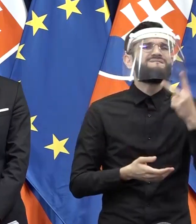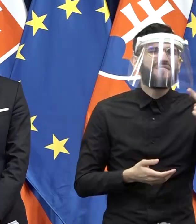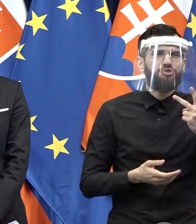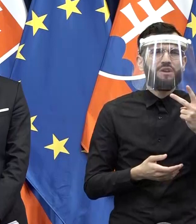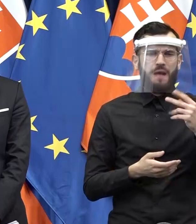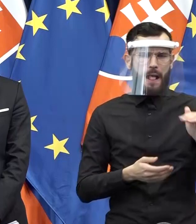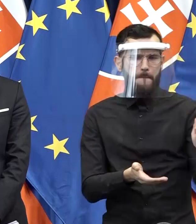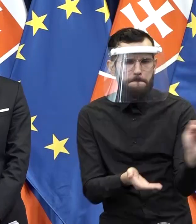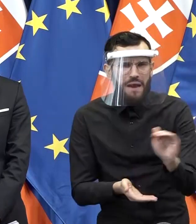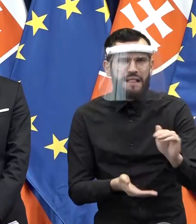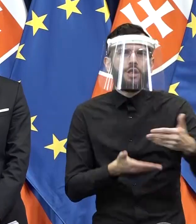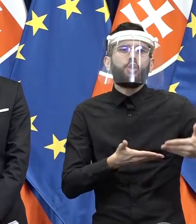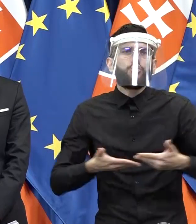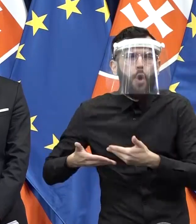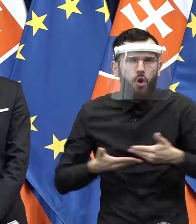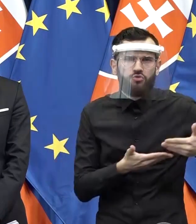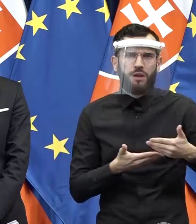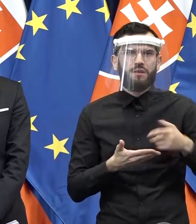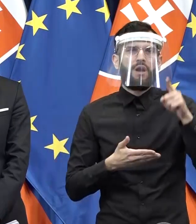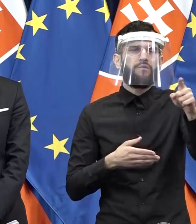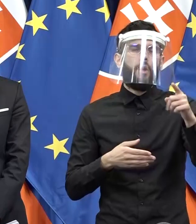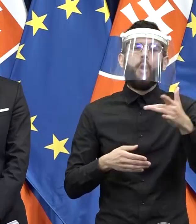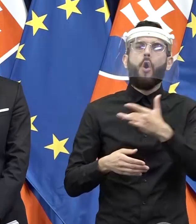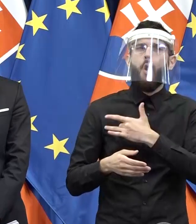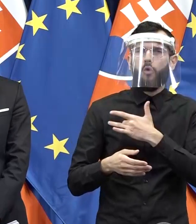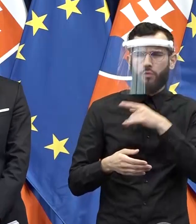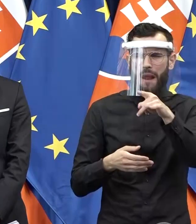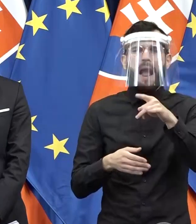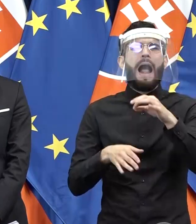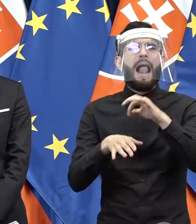predojčatá, malé deti a predajní potravín na osobitné lekárske účely.